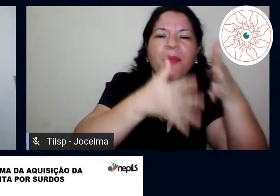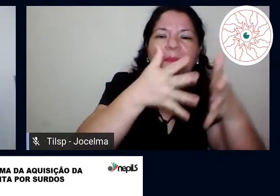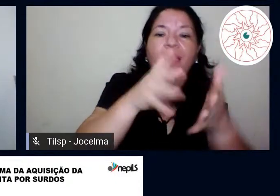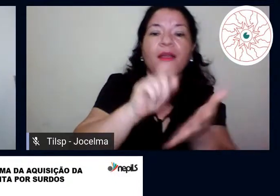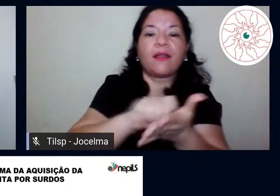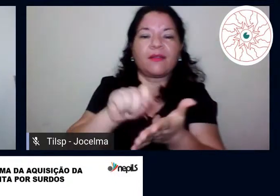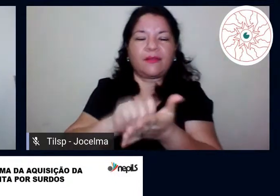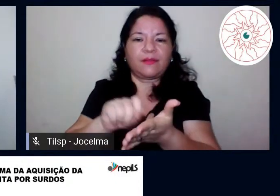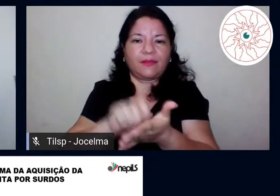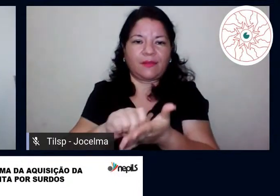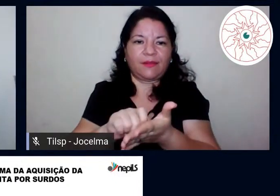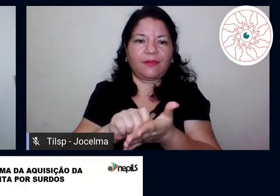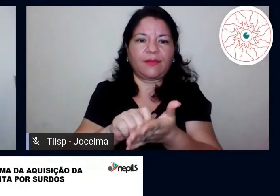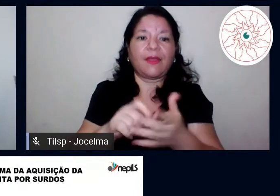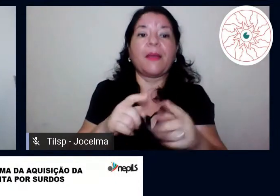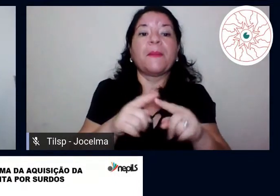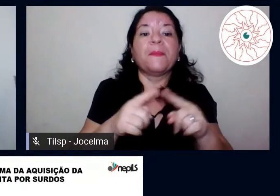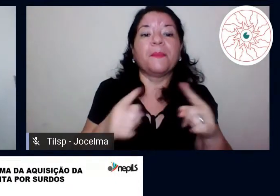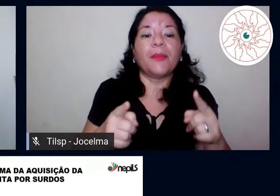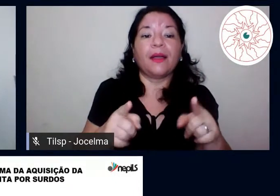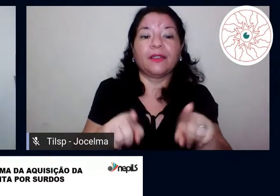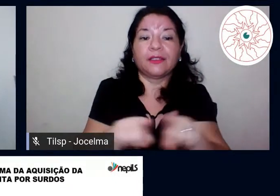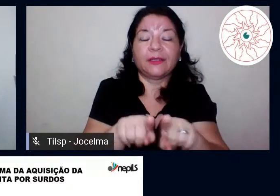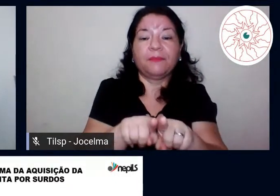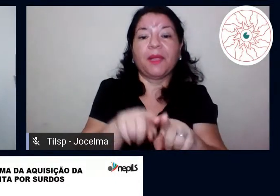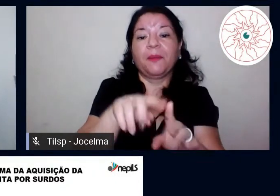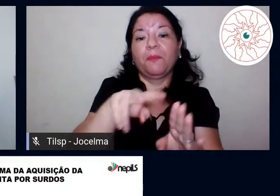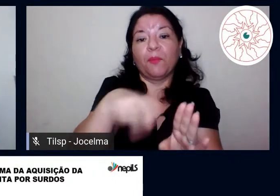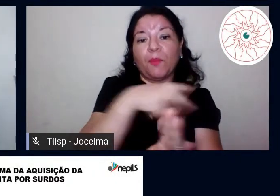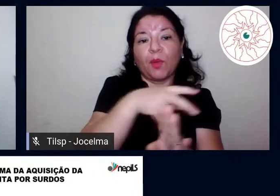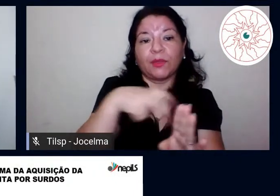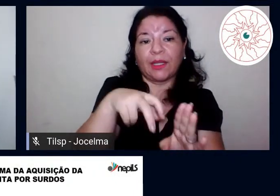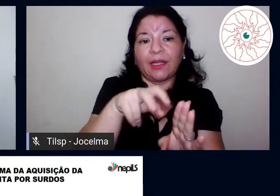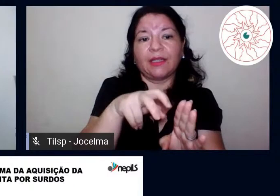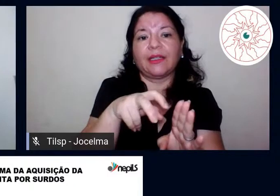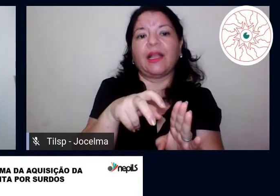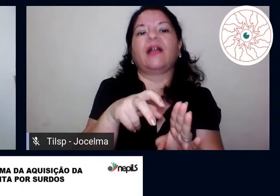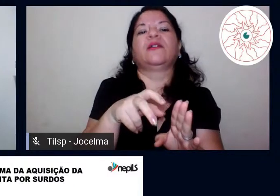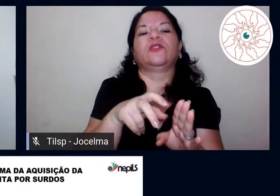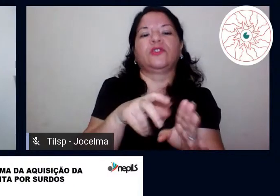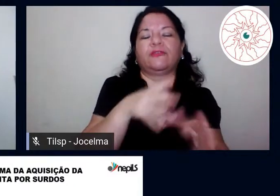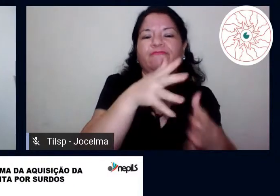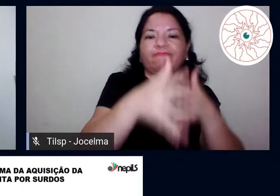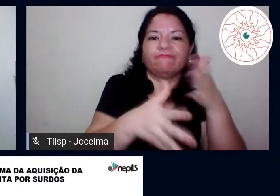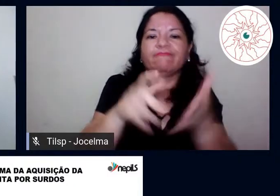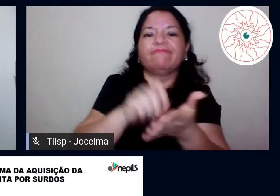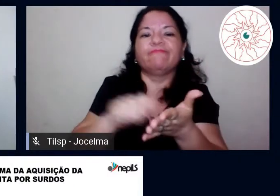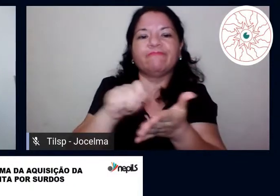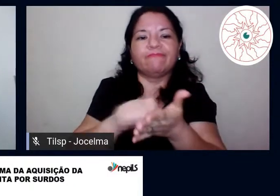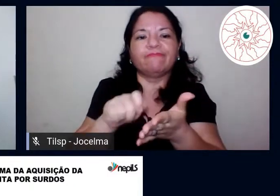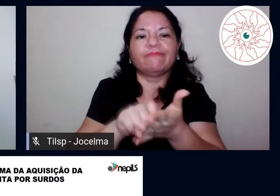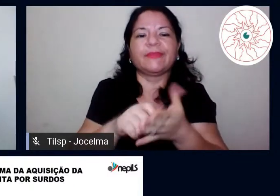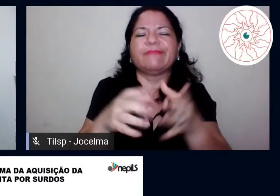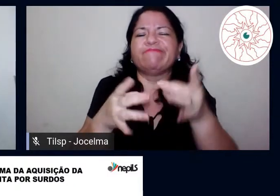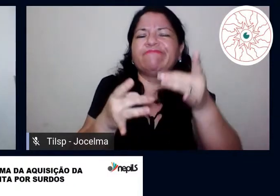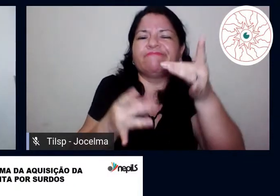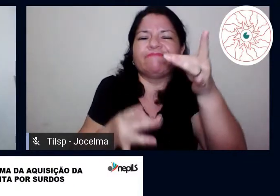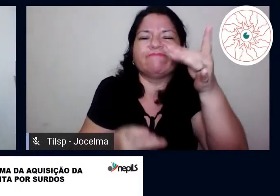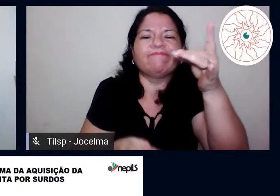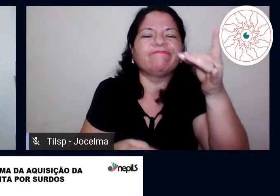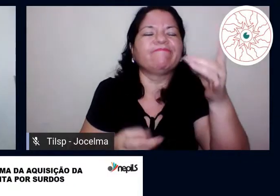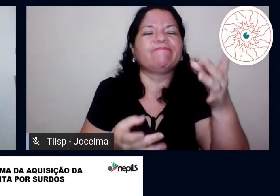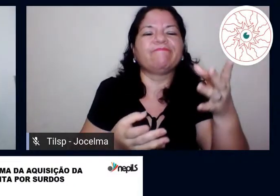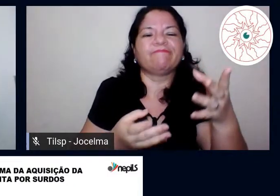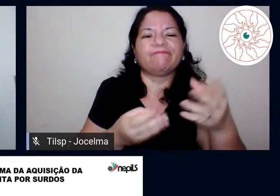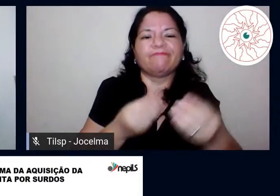aquisição, mas da das modalidades falada e escrita nas suas nas suas nos seus aspectos